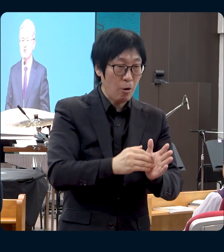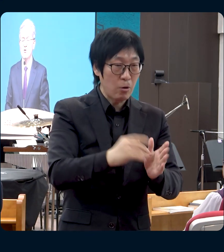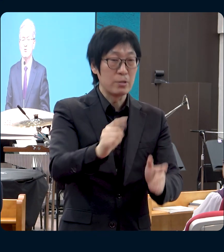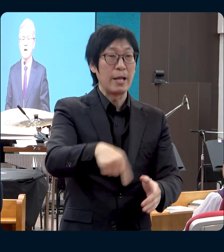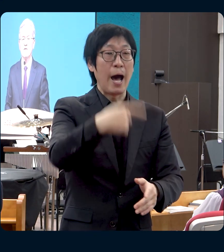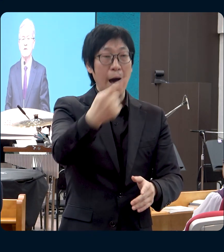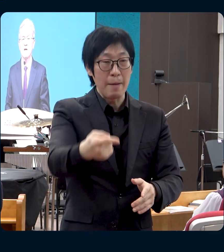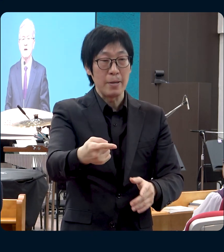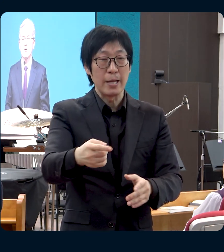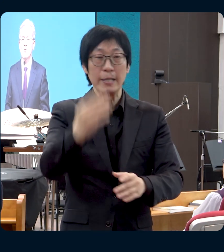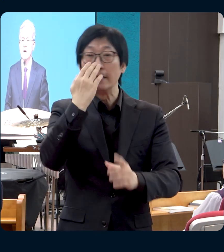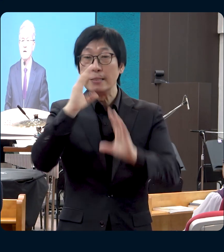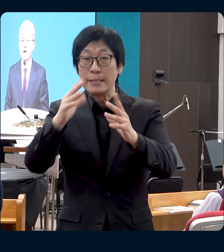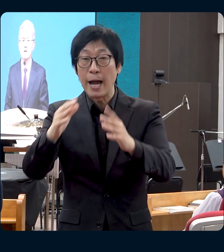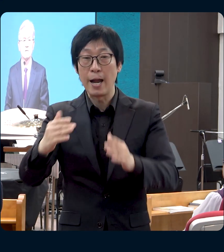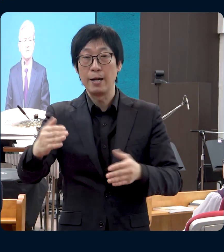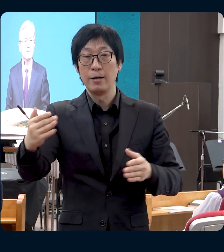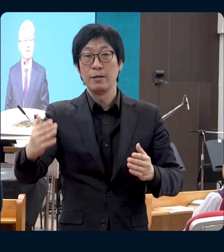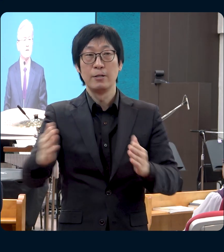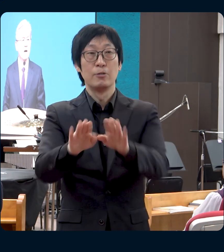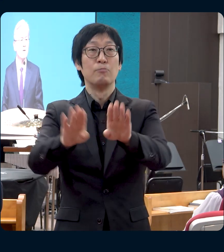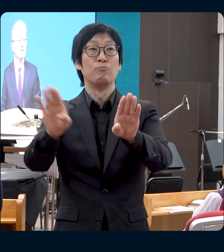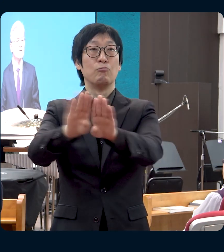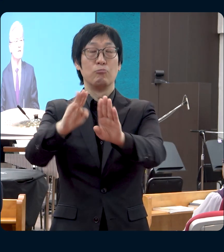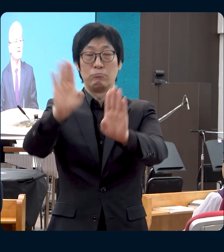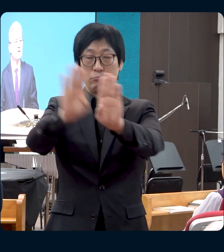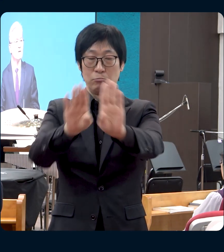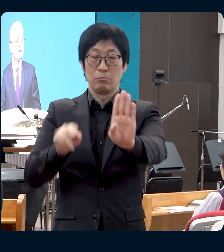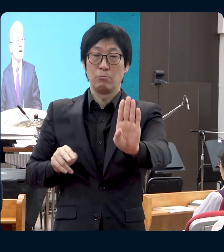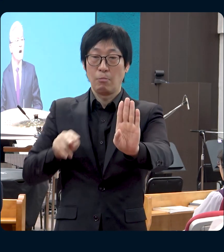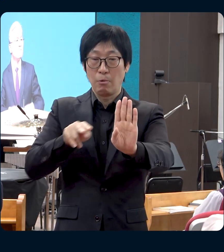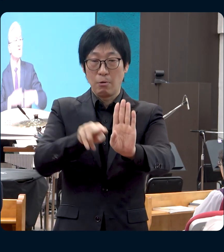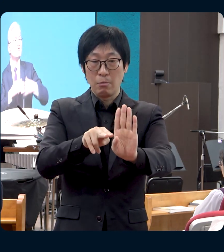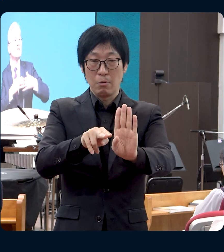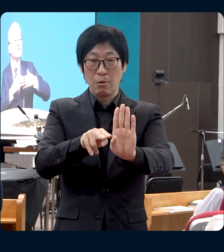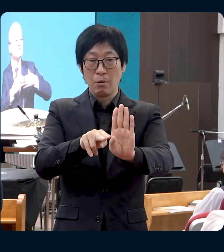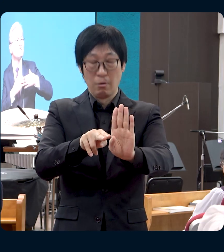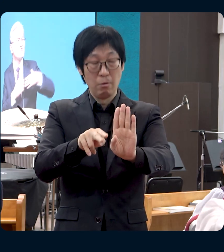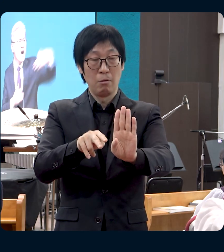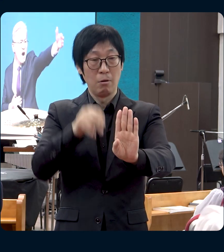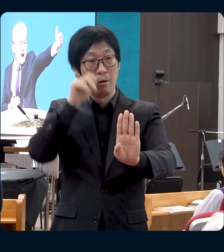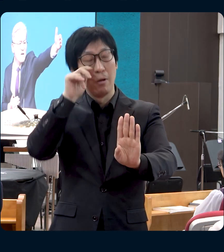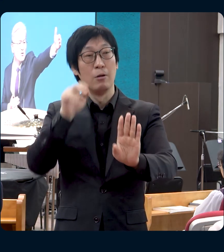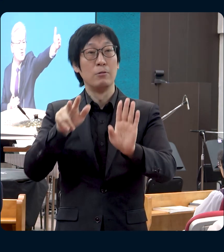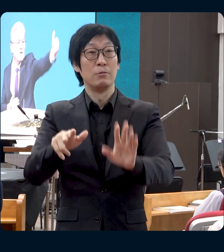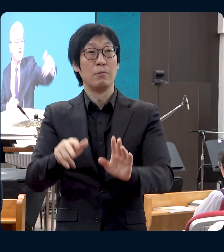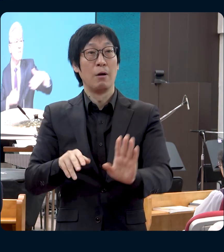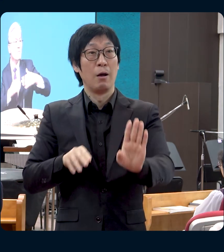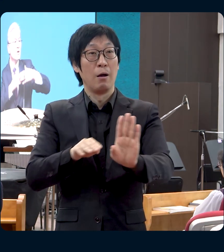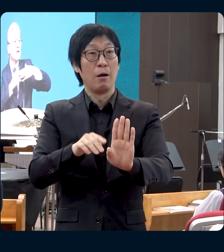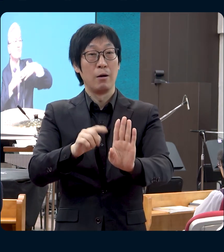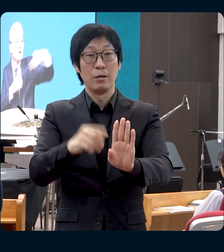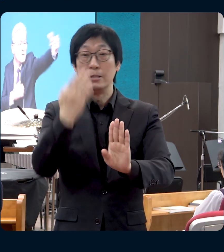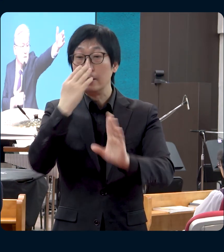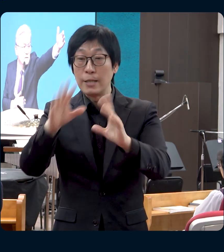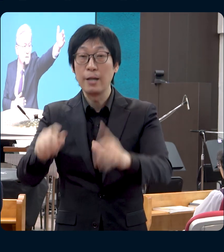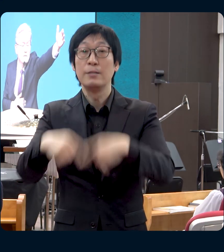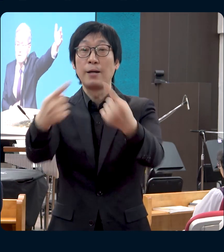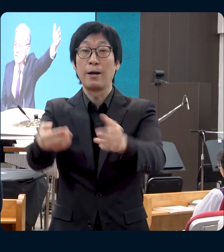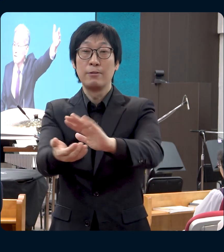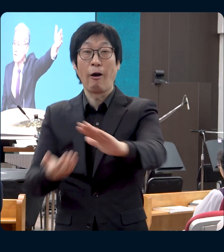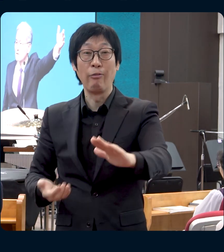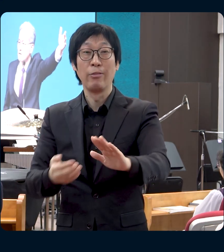타바 국경으로 갔는데 오 마이 갓. 가봤더니 앞에 줄이 쫙 늘었었는데 400명이 다 우리 앞에